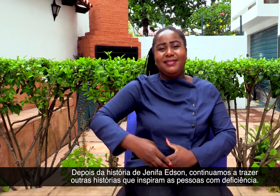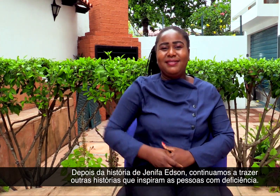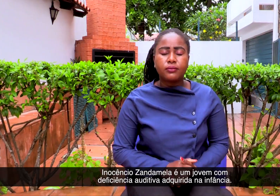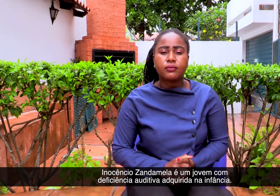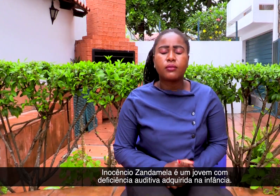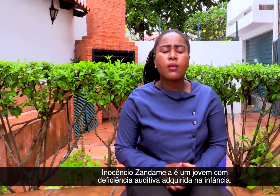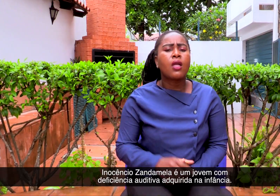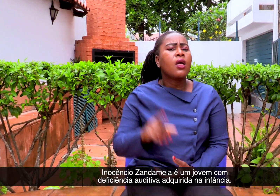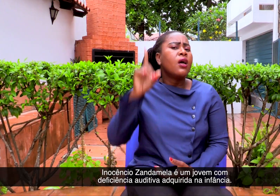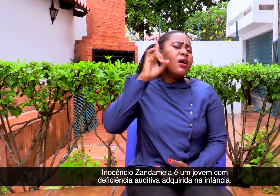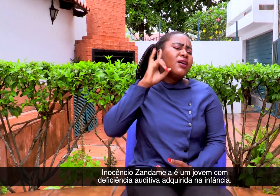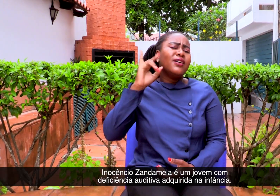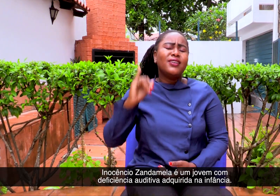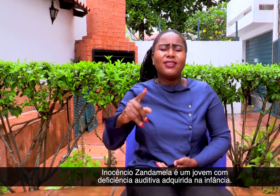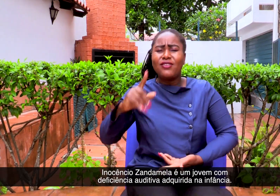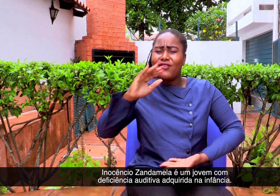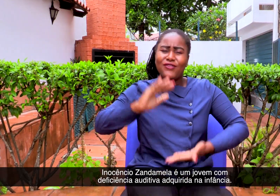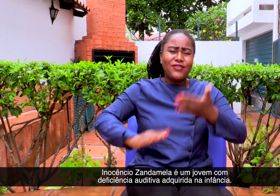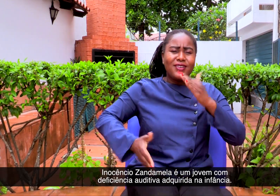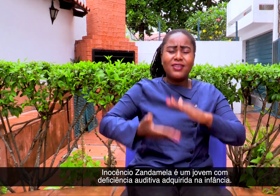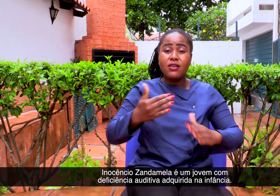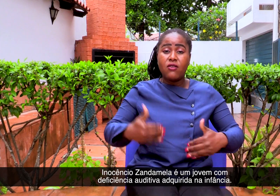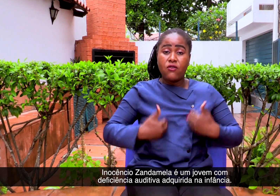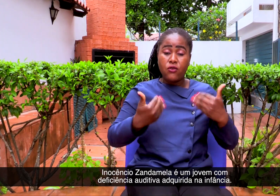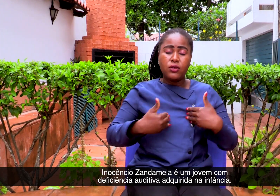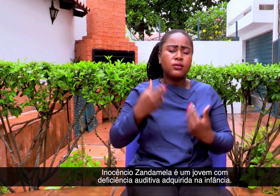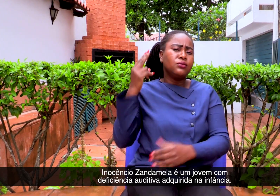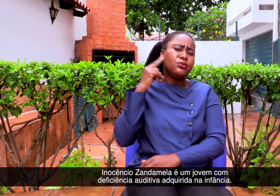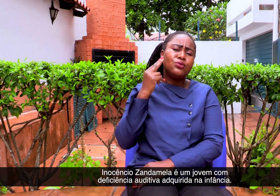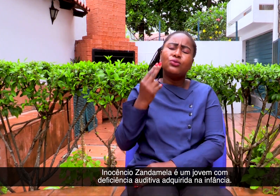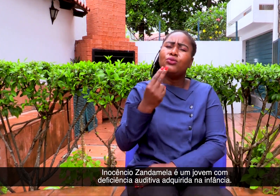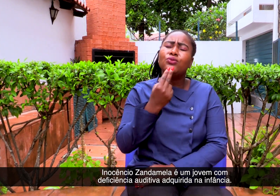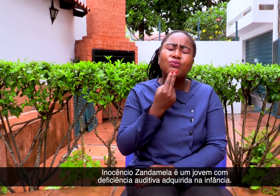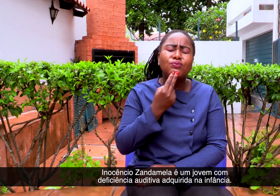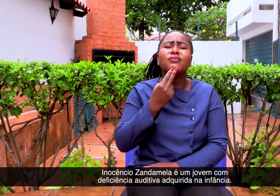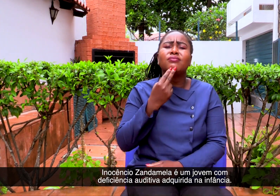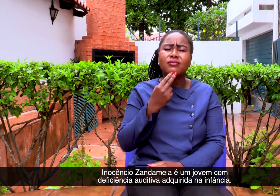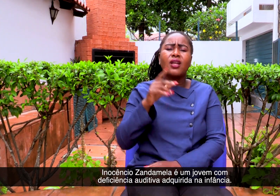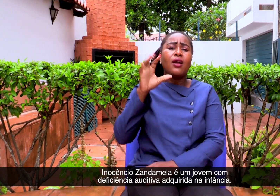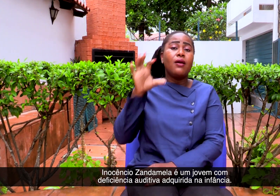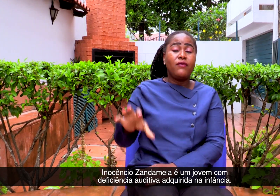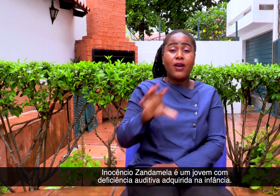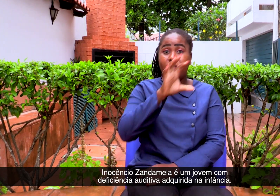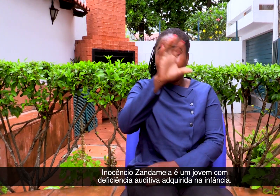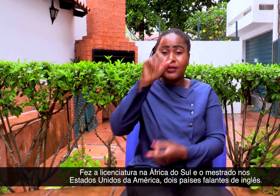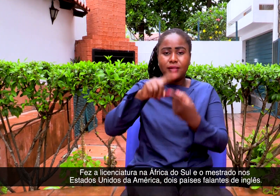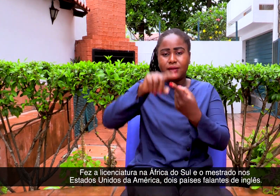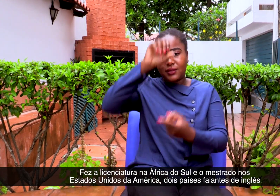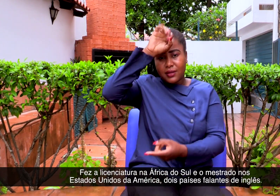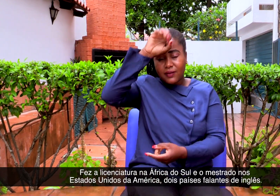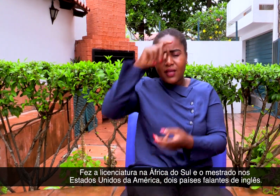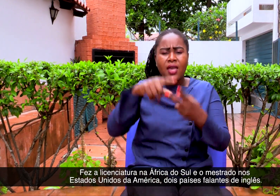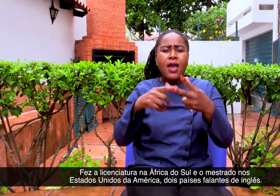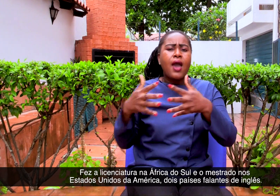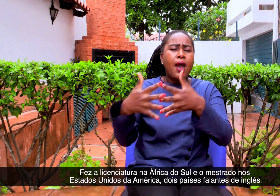Inocêncio Zandamela é um jovem com deficiência auditiva adquirida na infância. Fez a licenciatura na